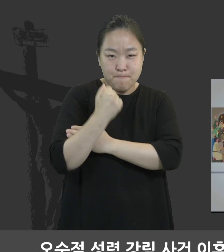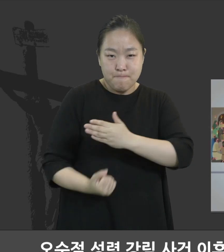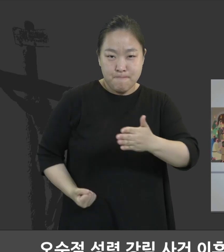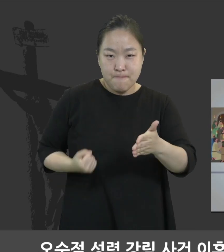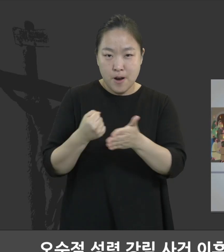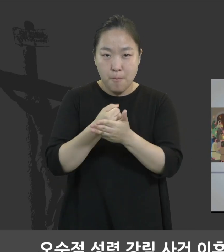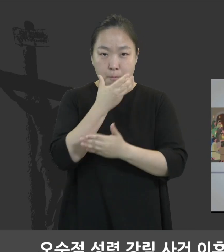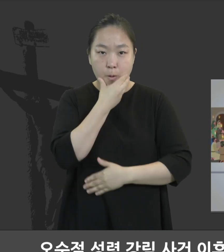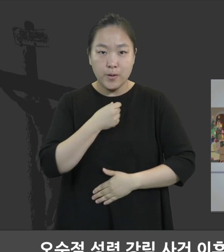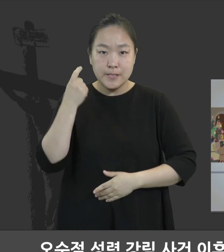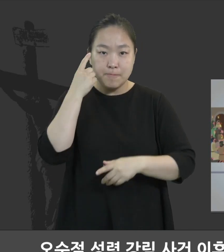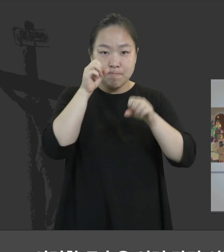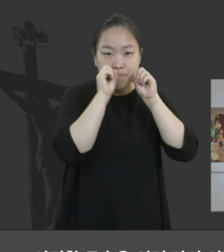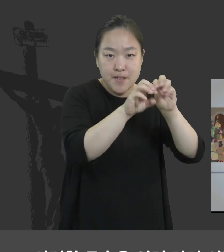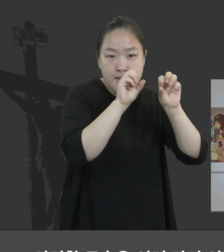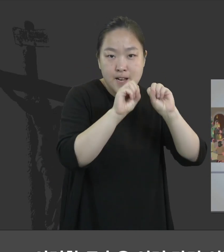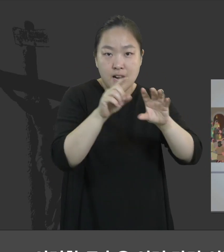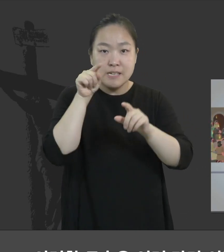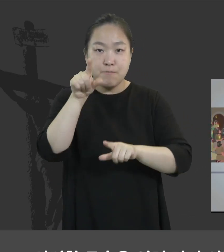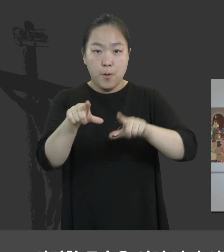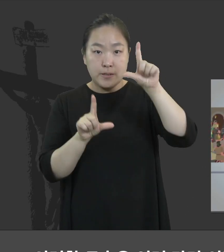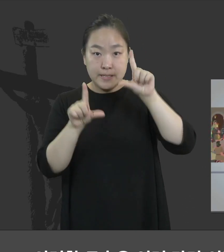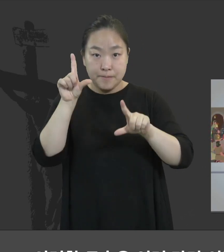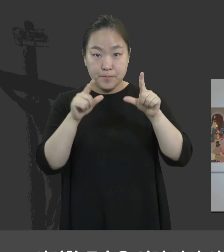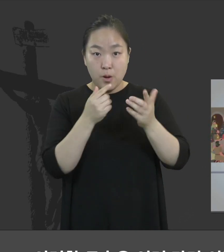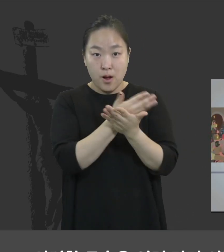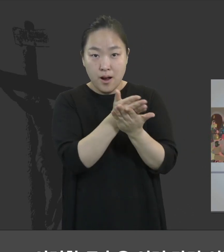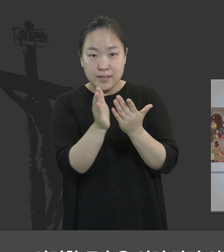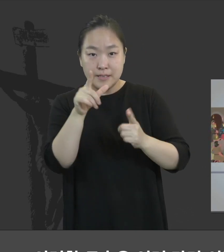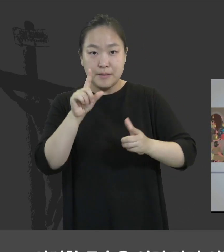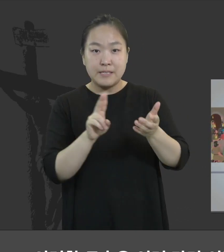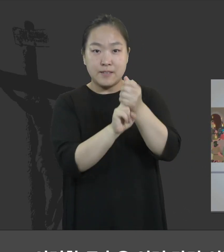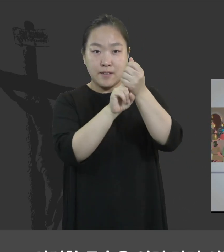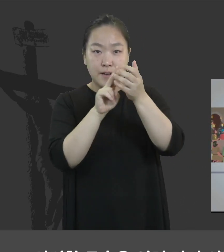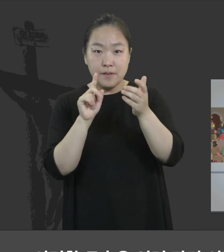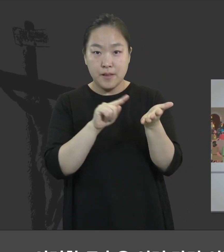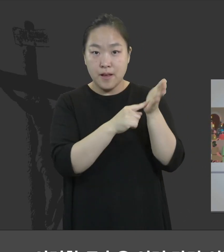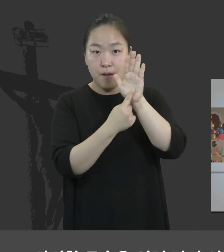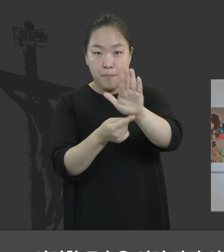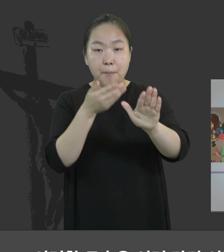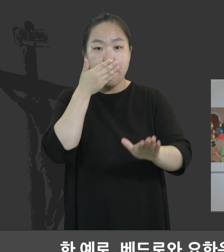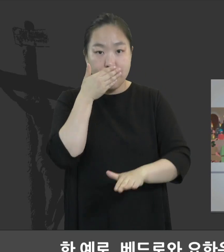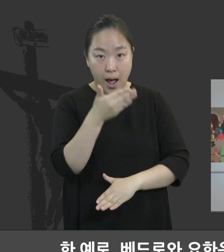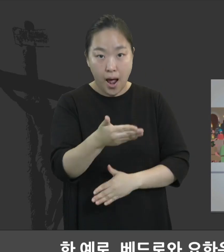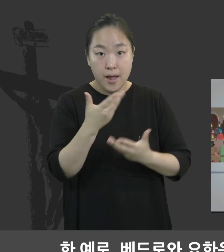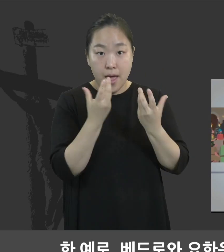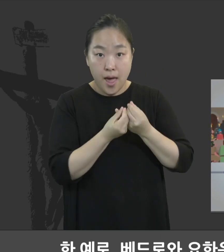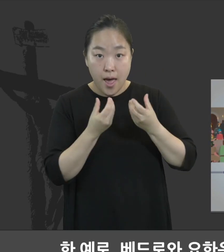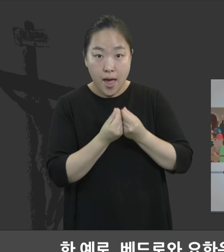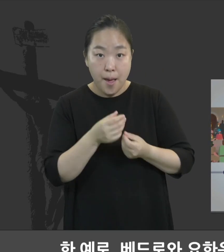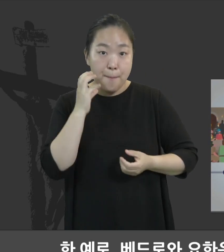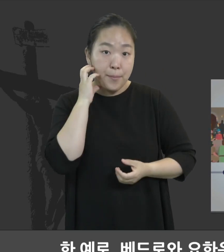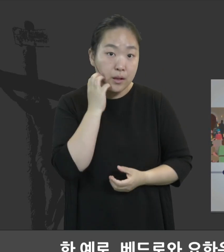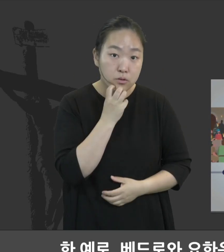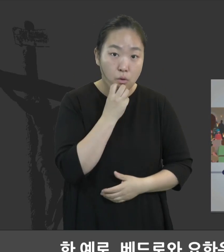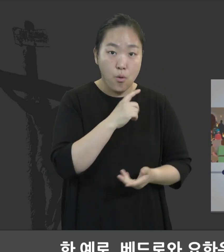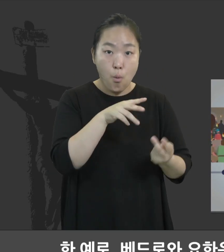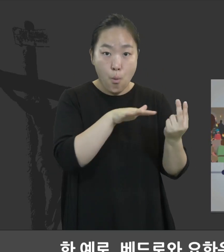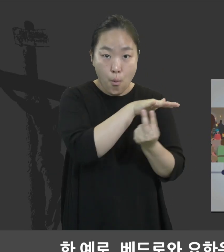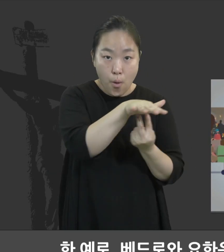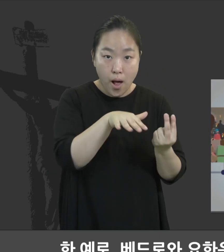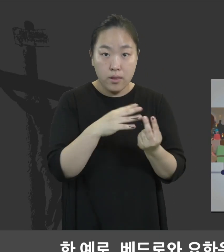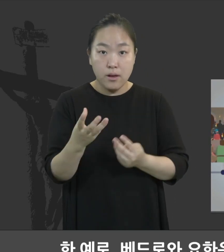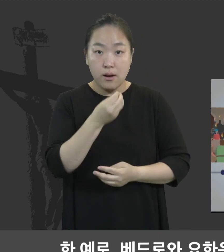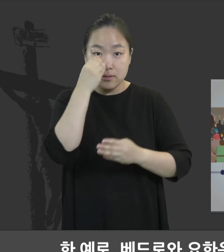복음을 전파합니다. 이러한 모습은 여러 가지 이적으로도 나타납니다. 한 예로 베드로와